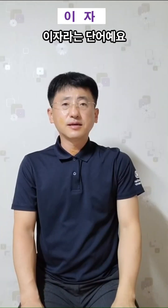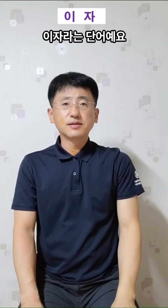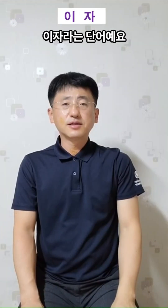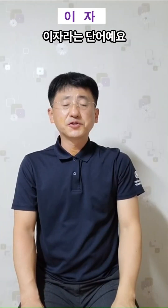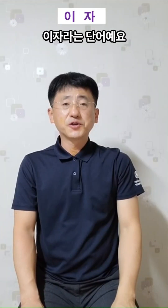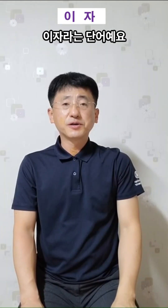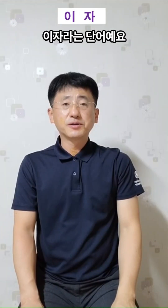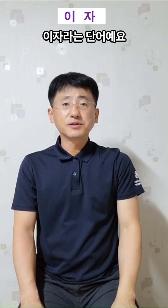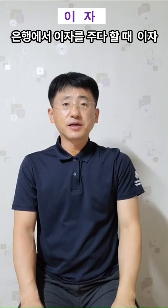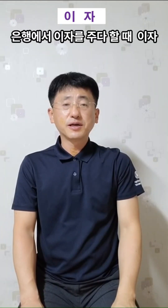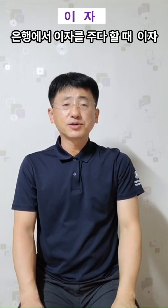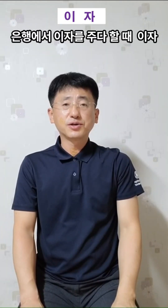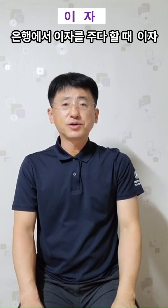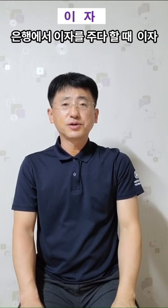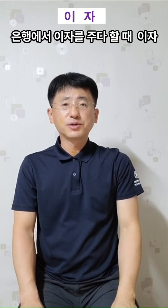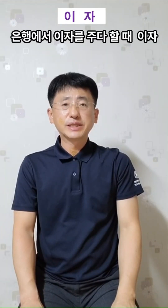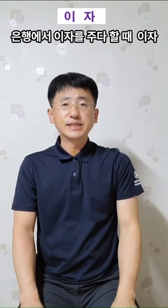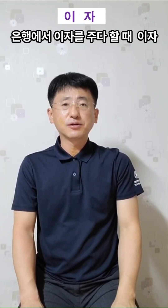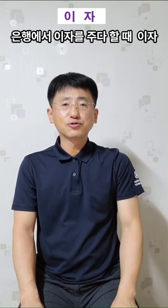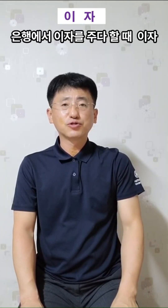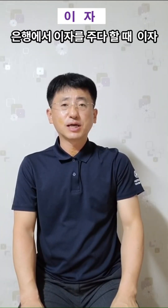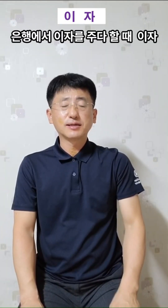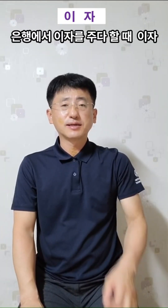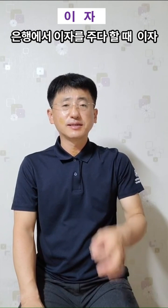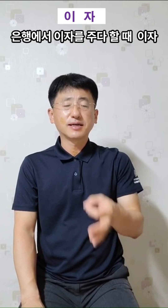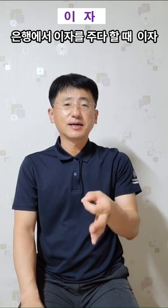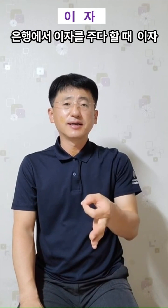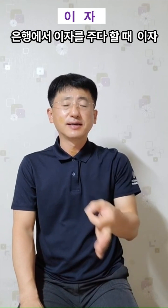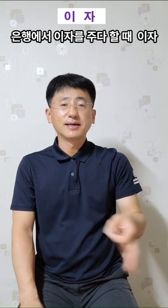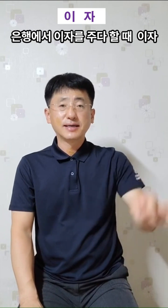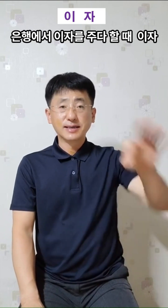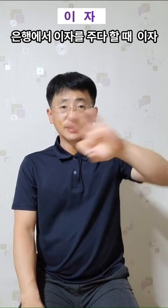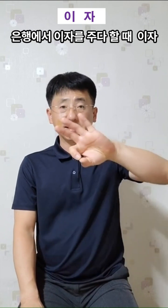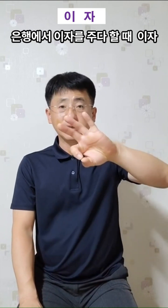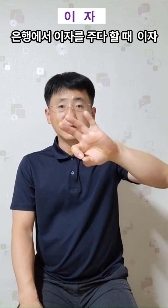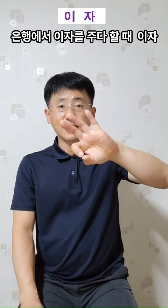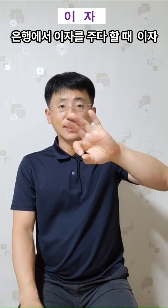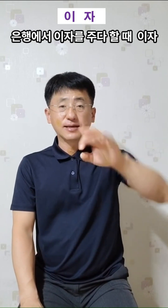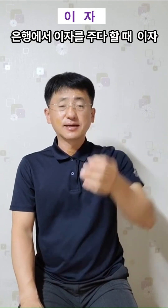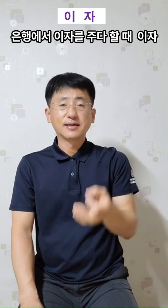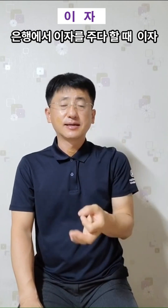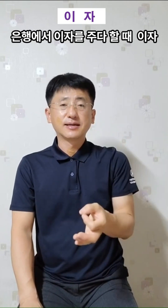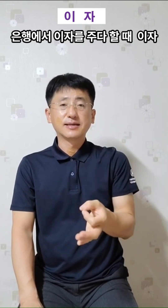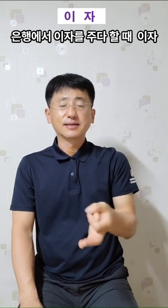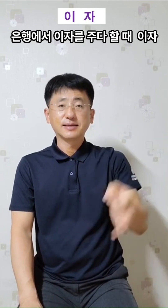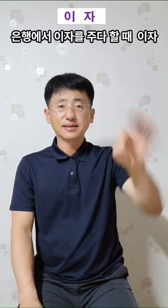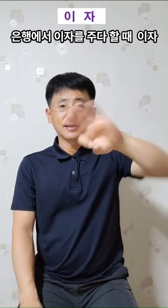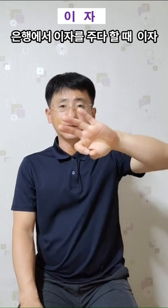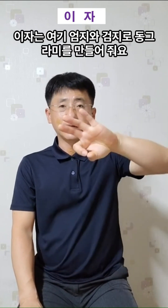이자라는 단어예요. 은행에서 이자를 주다 할 때 이자.